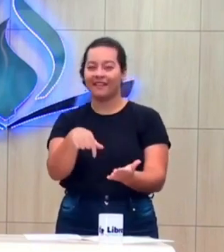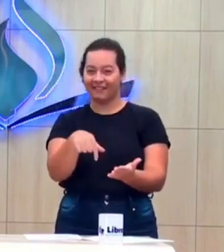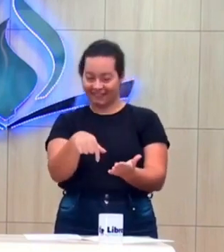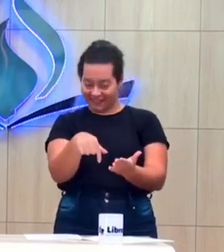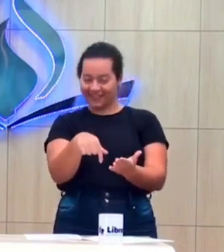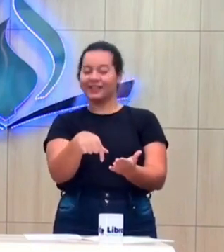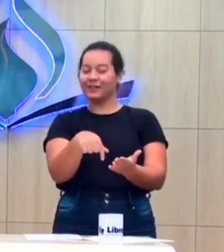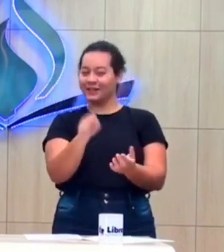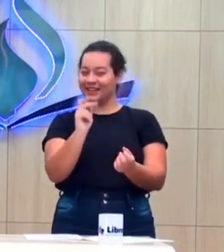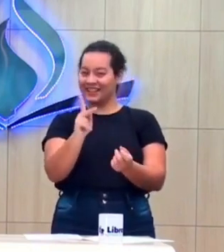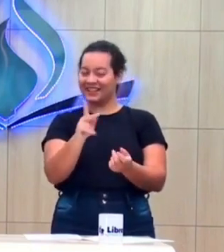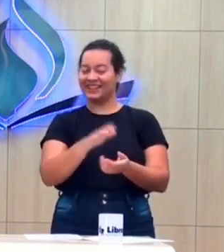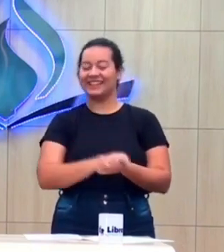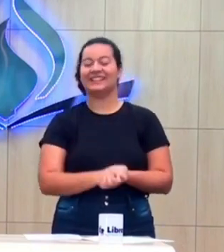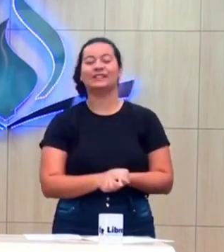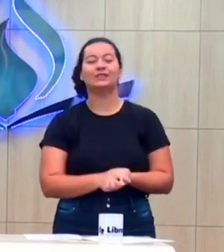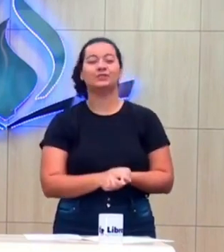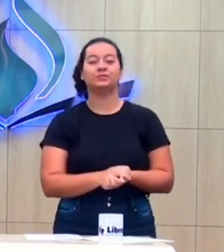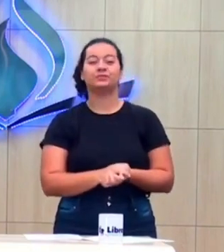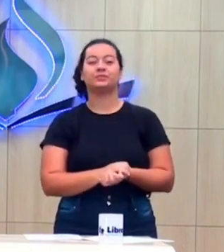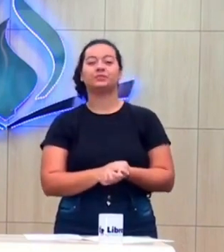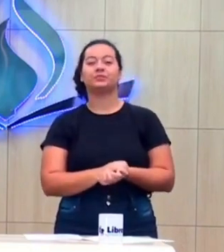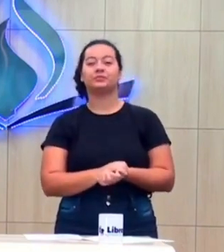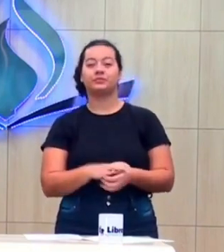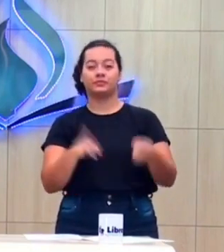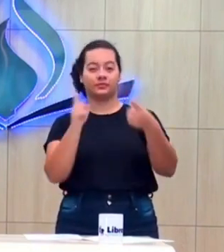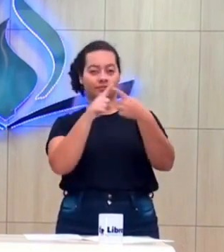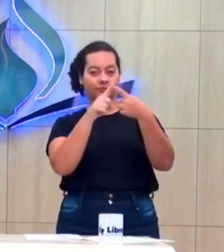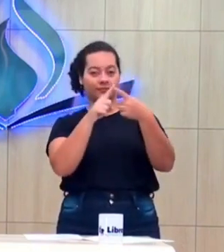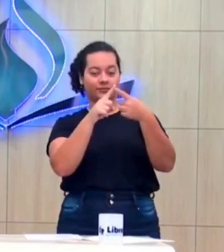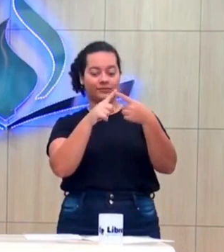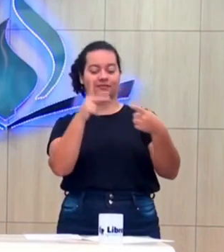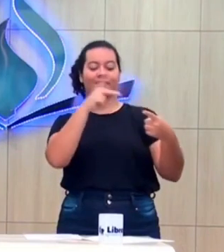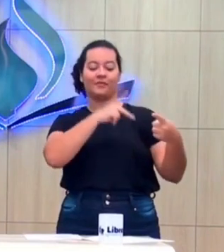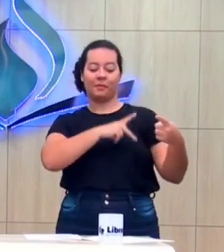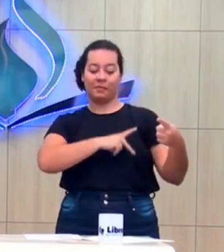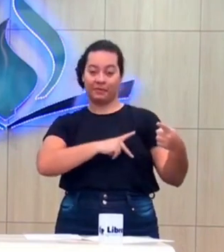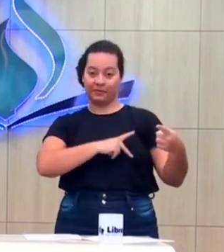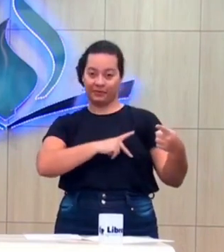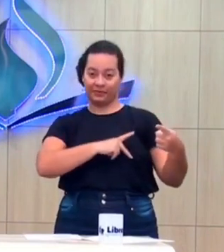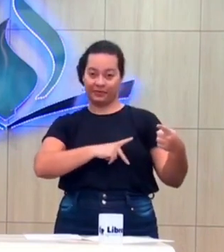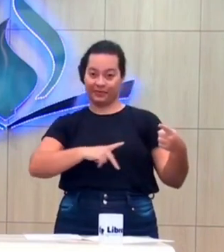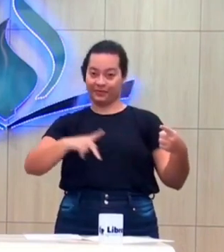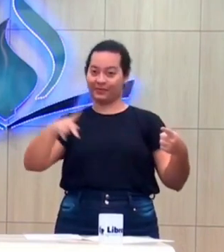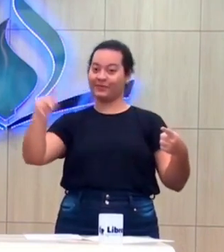né, gente? Então vamos lá. Primeiro, a paz do Senhor.